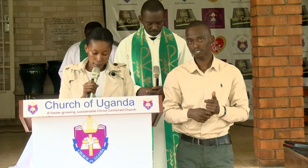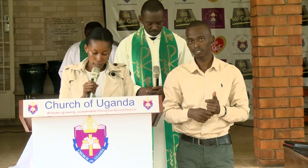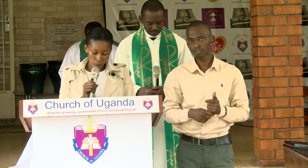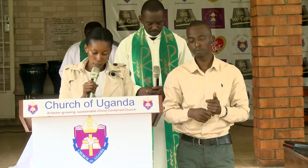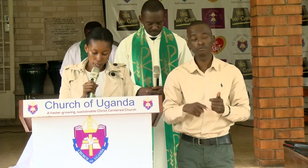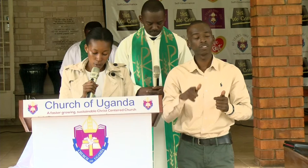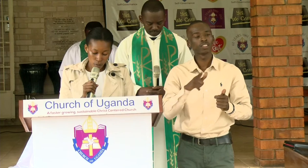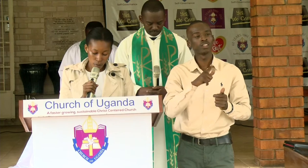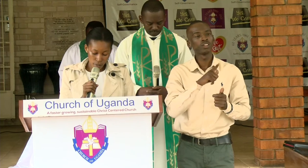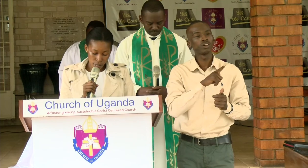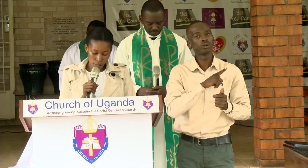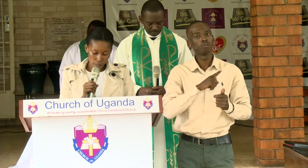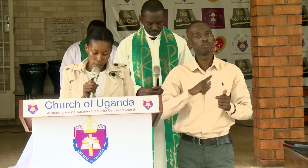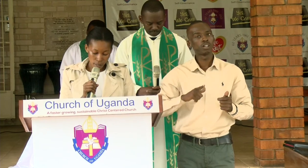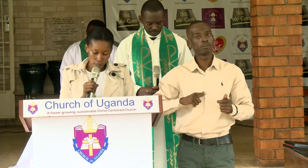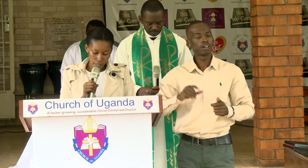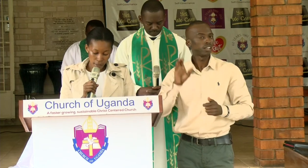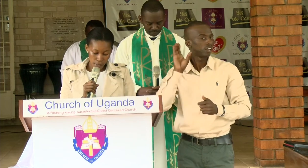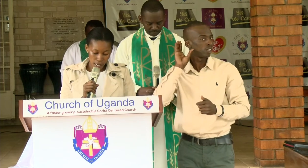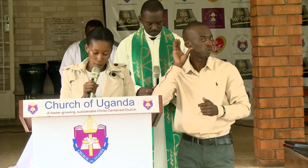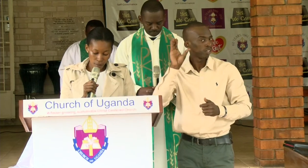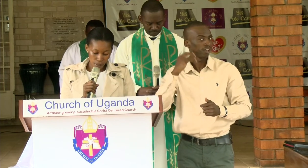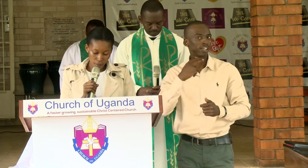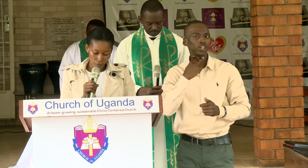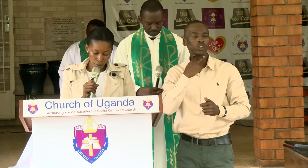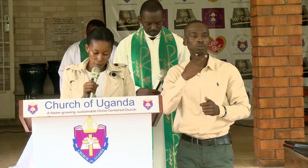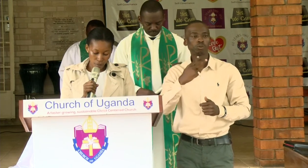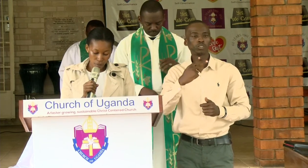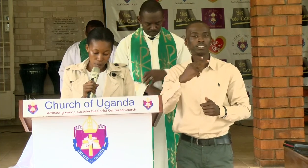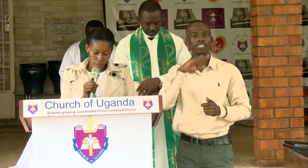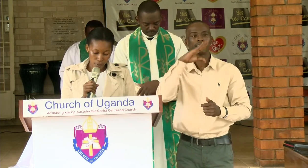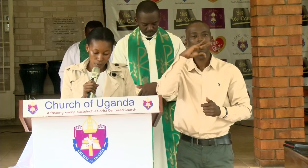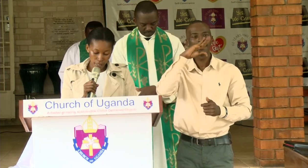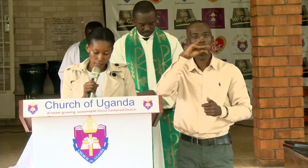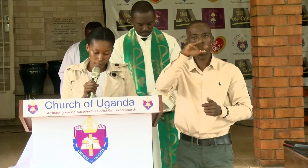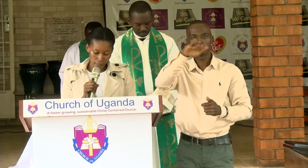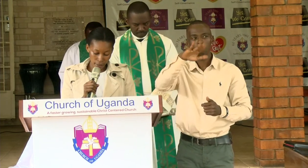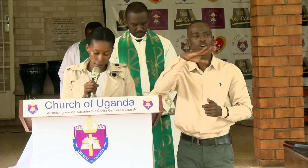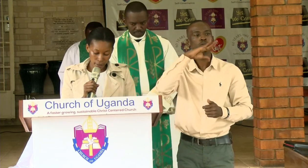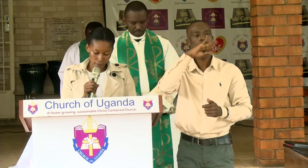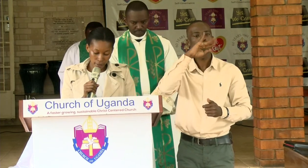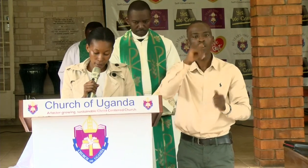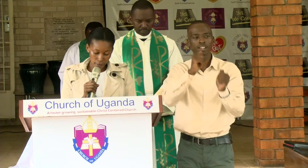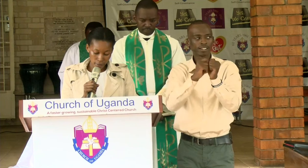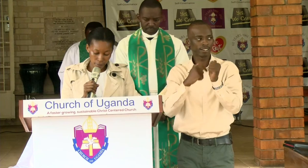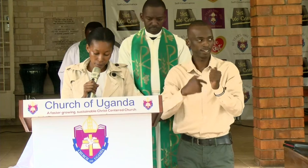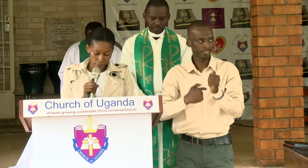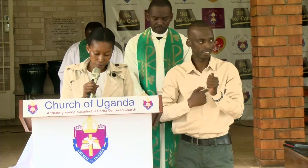Mukama n'awulira eddoboozi ly'ebigambo byammwe bwe mwayogera nange.